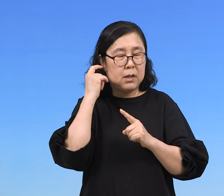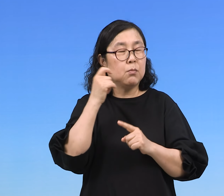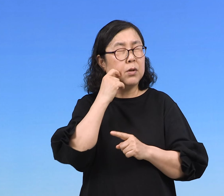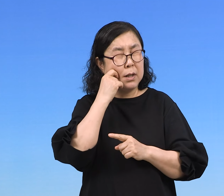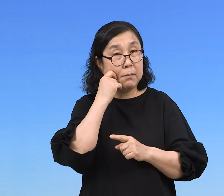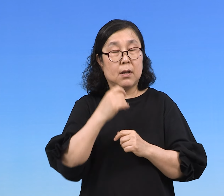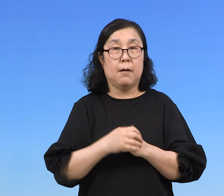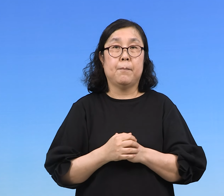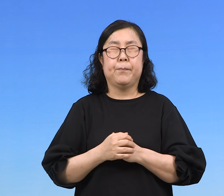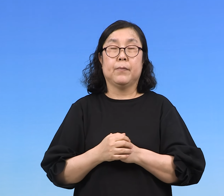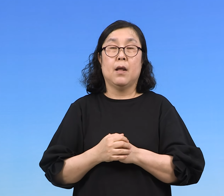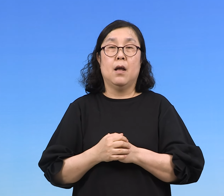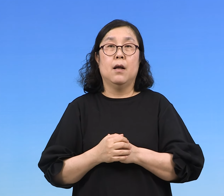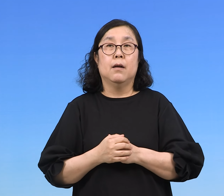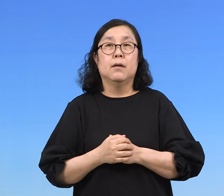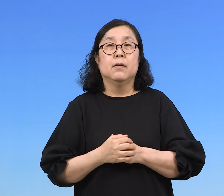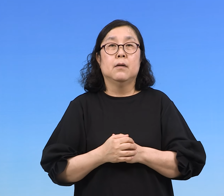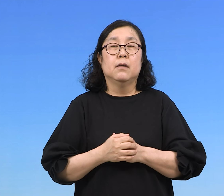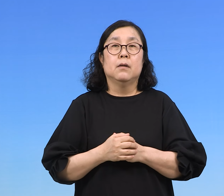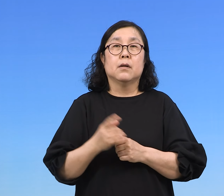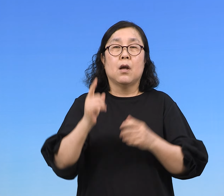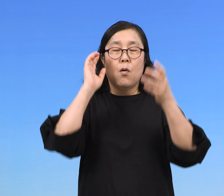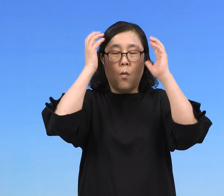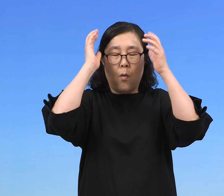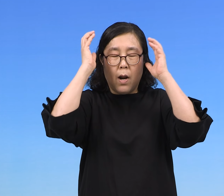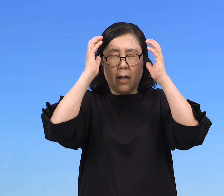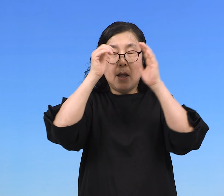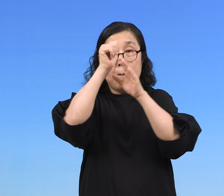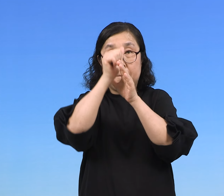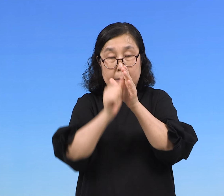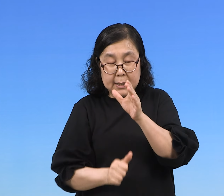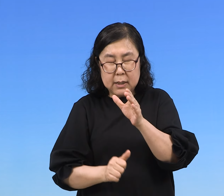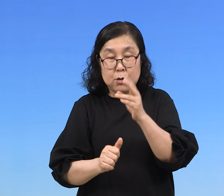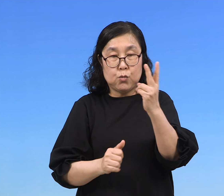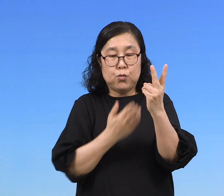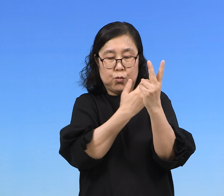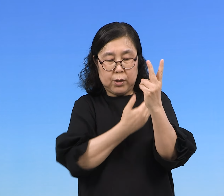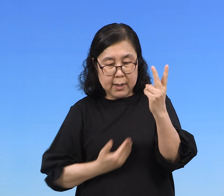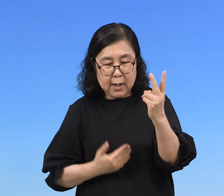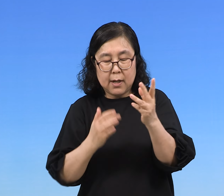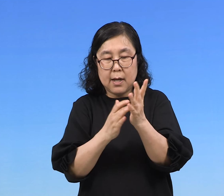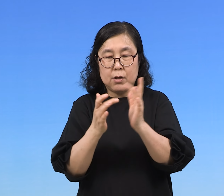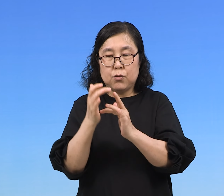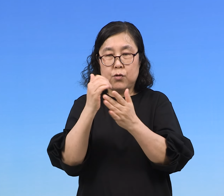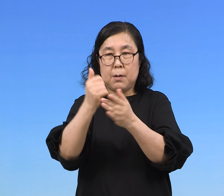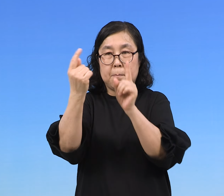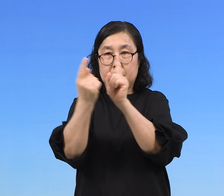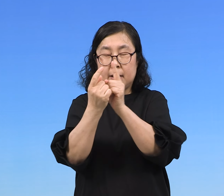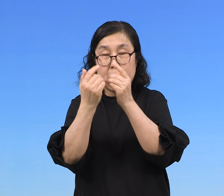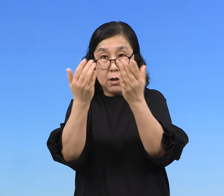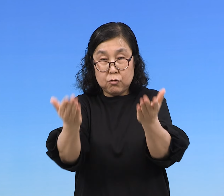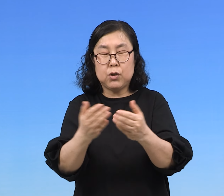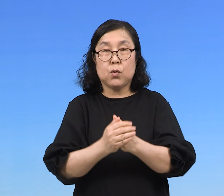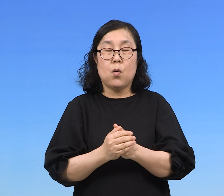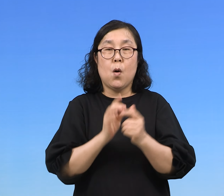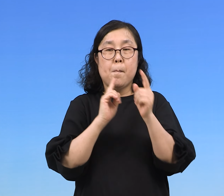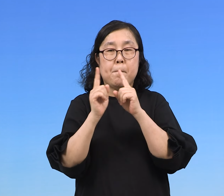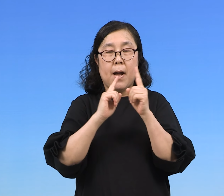오늘 이 본문 말씀을 정리하자면, 그렇게 해서 혼란에 빠진 그 두 제자를 주님이 만나 주시고